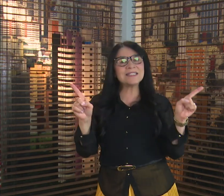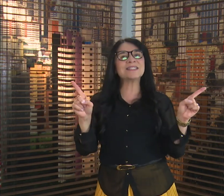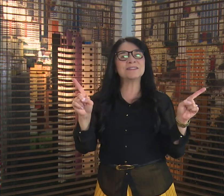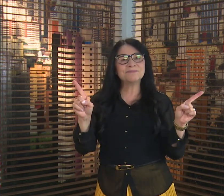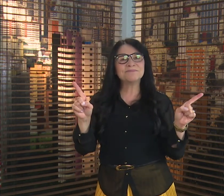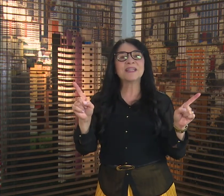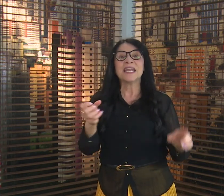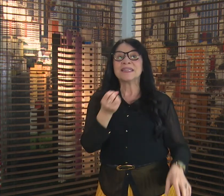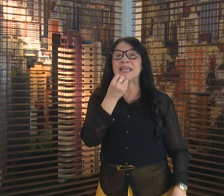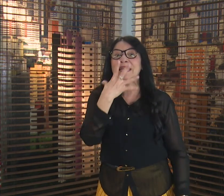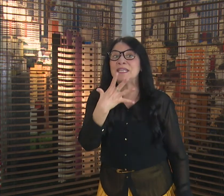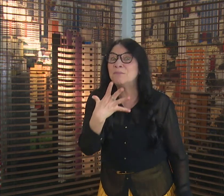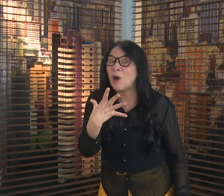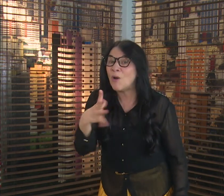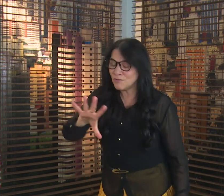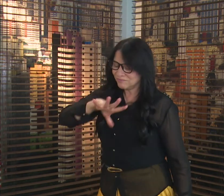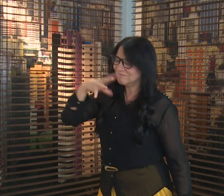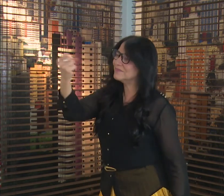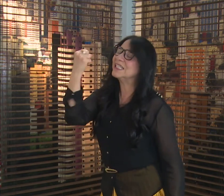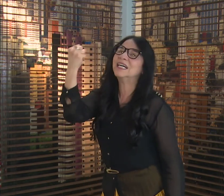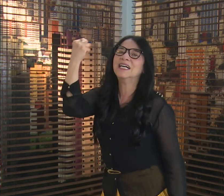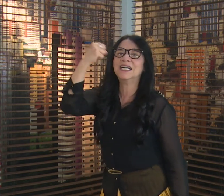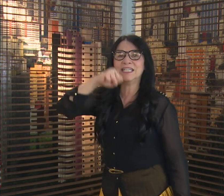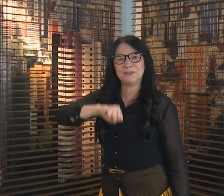mas tende bom ânimo.